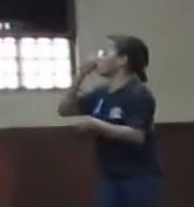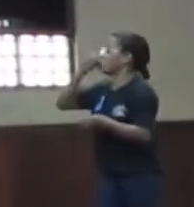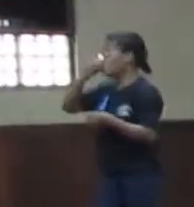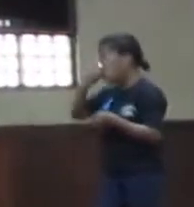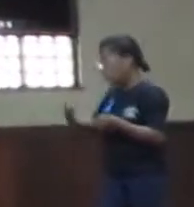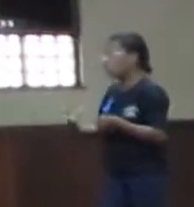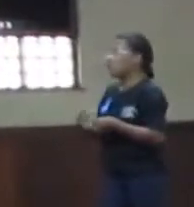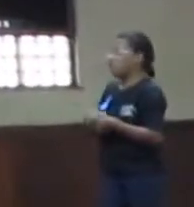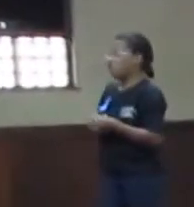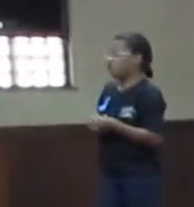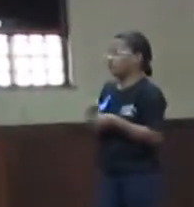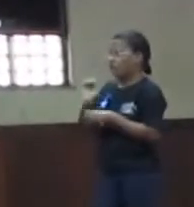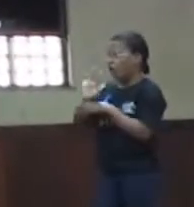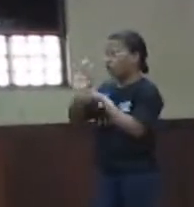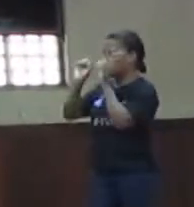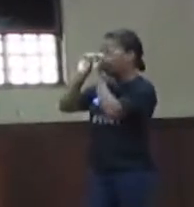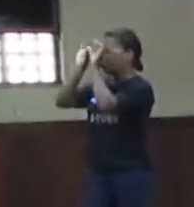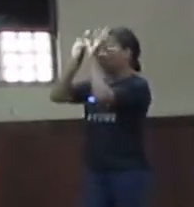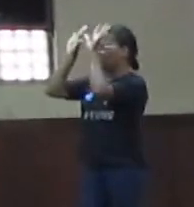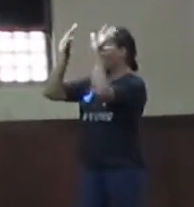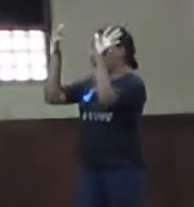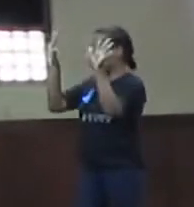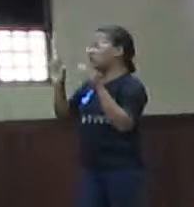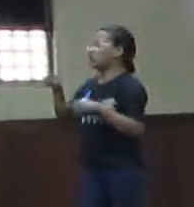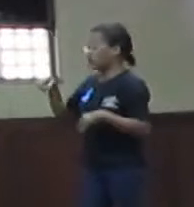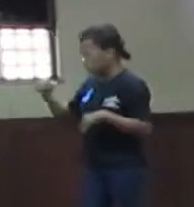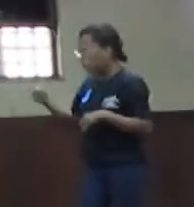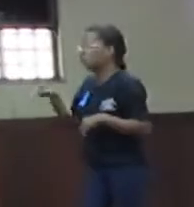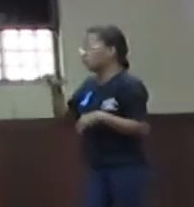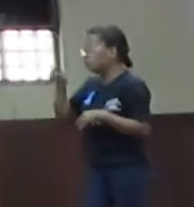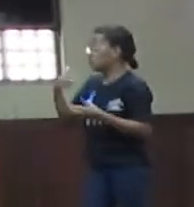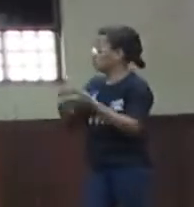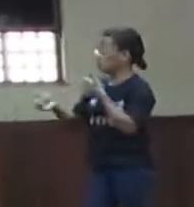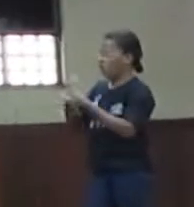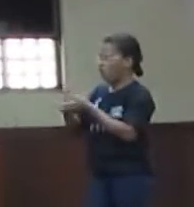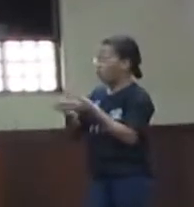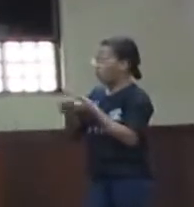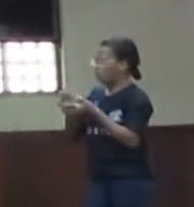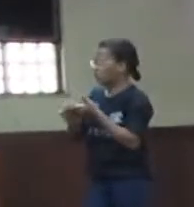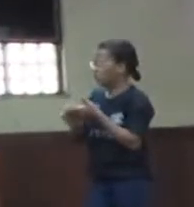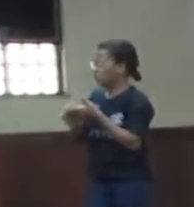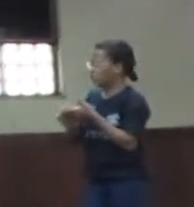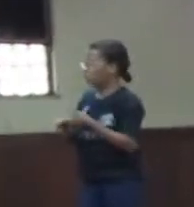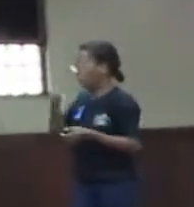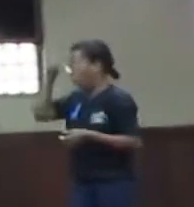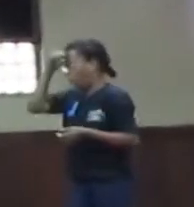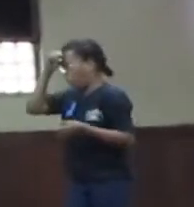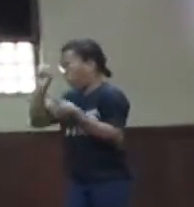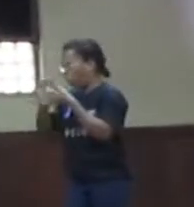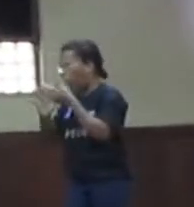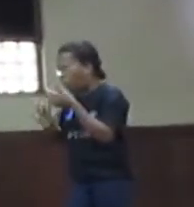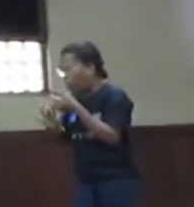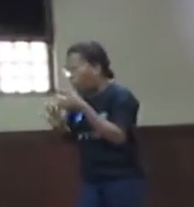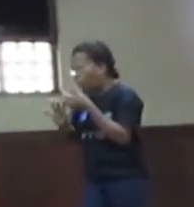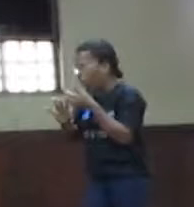ótimo para os que estão aprendendo em qualquer nível. Disponível para todos os aparelhos. Já gosto de estar disponível para todos os